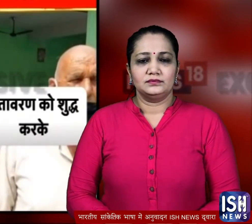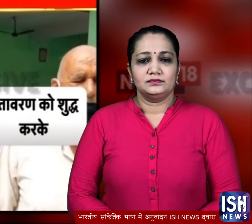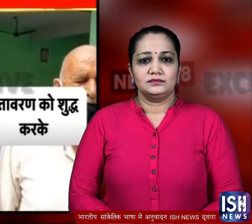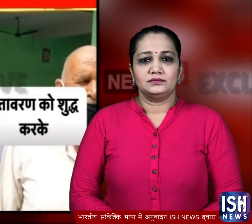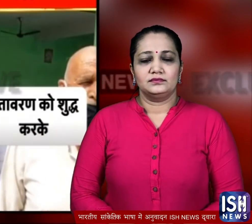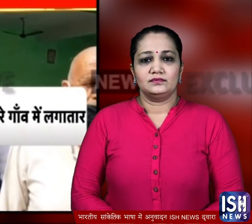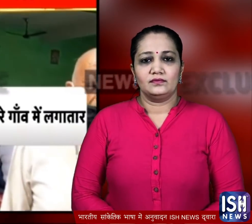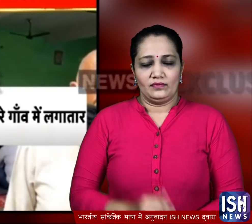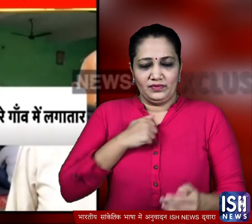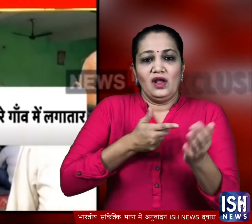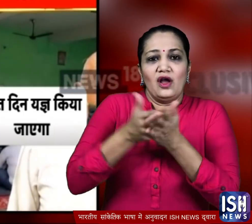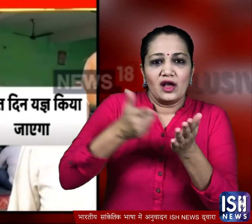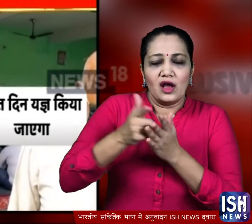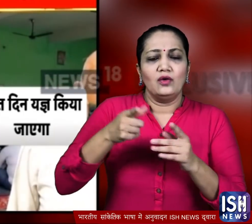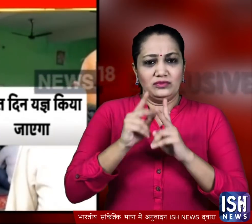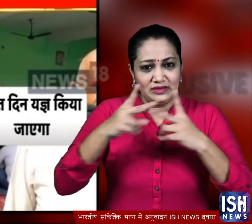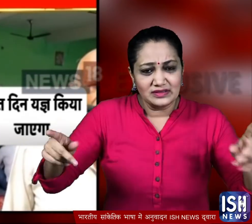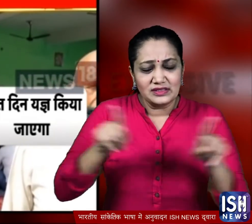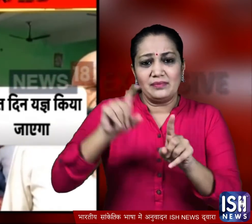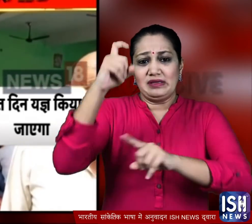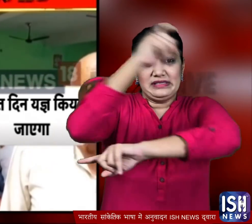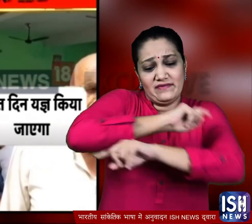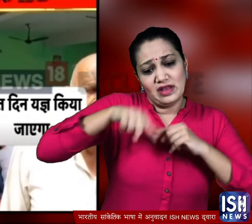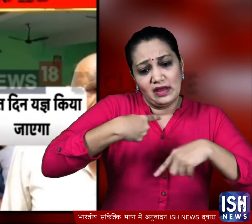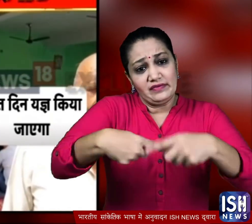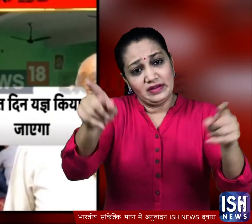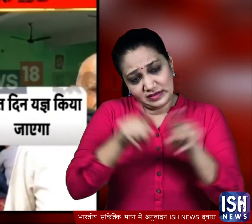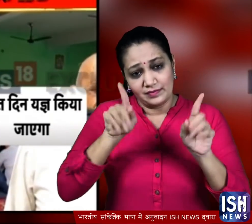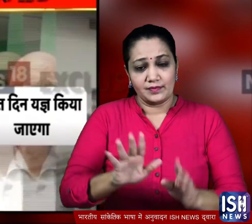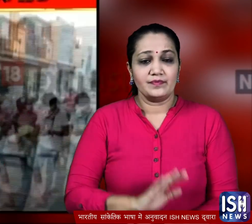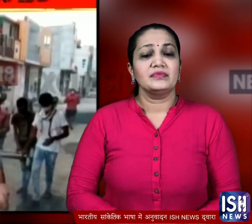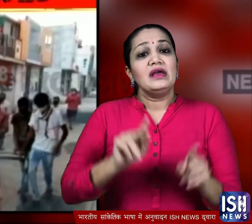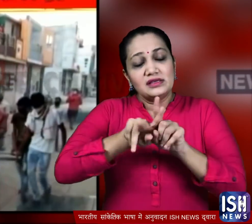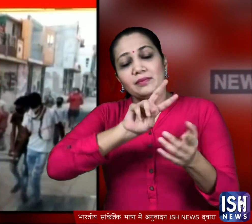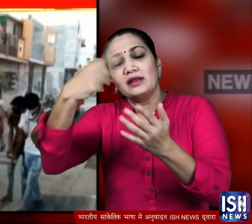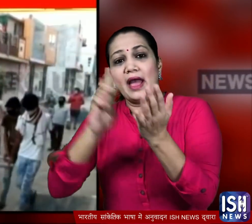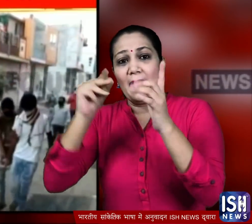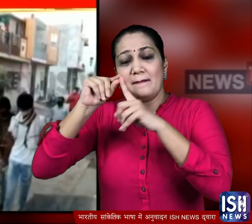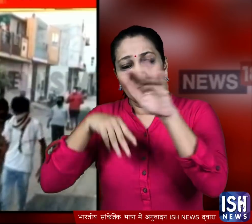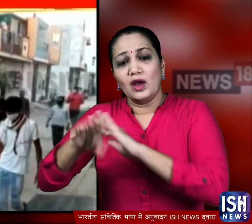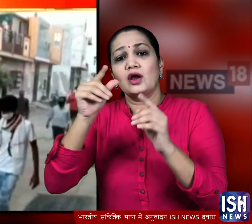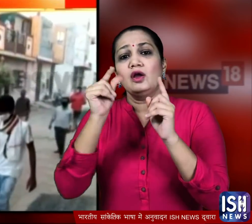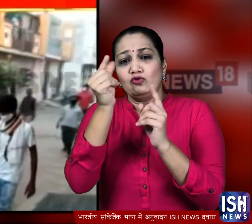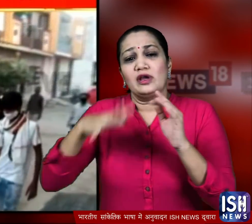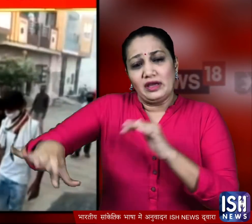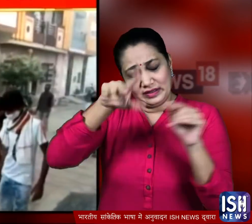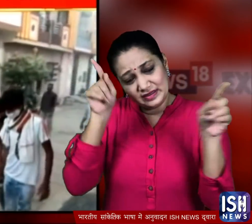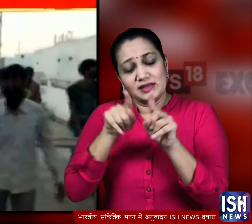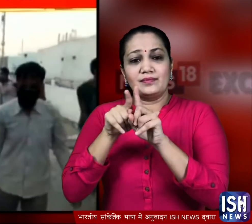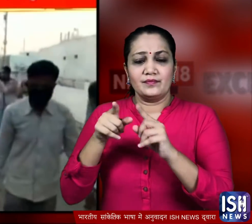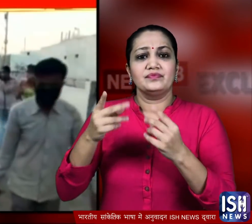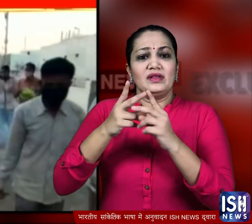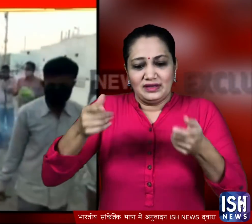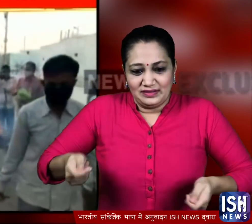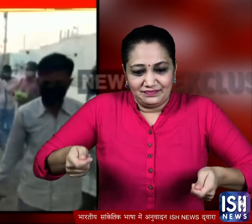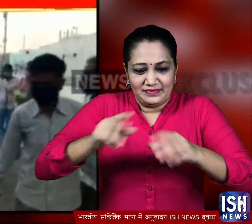से मुक्ति के लिए हमारे गांव में लगातार 7 दिन यज्ञ किया जाएगा। इसी तरह की तस्वीरें मध्य प्रदेश के उज्जैन से भी सामने आई।